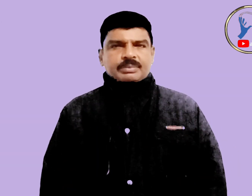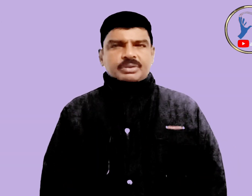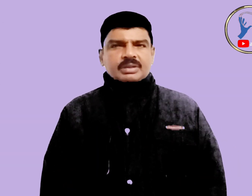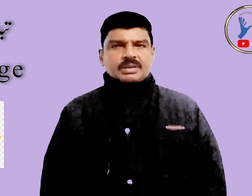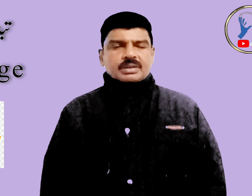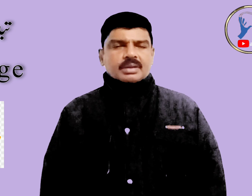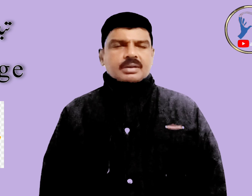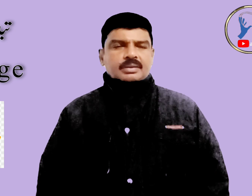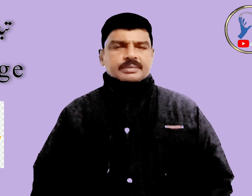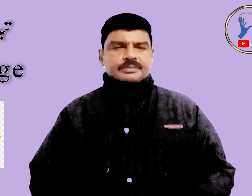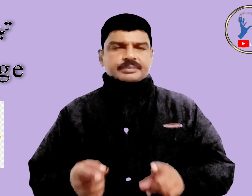तब्दील करना,